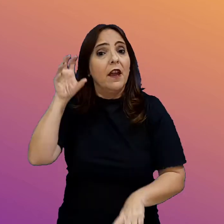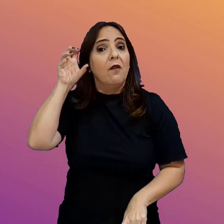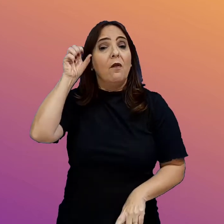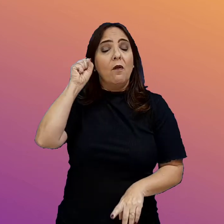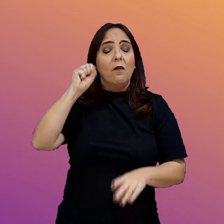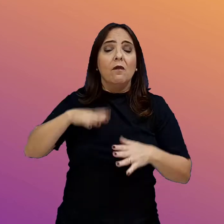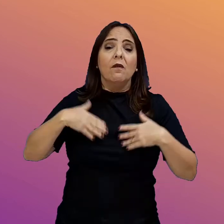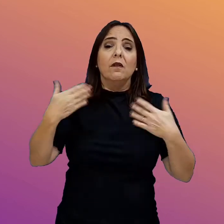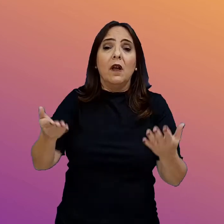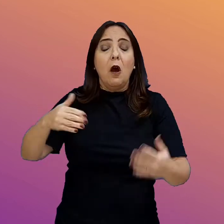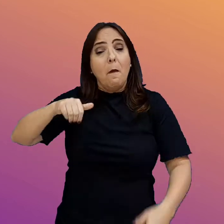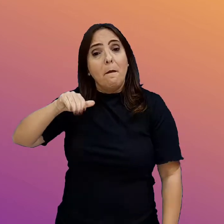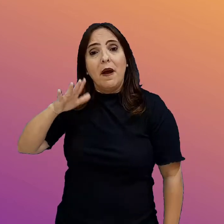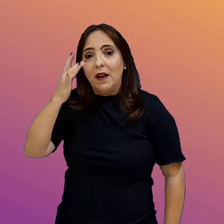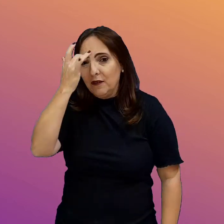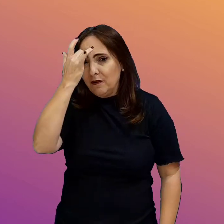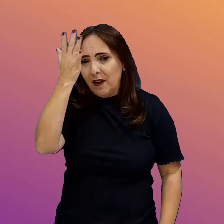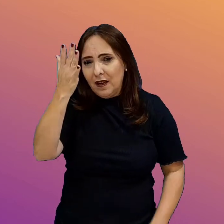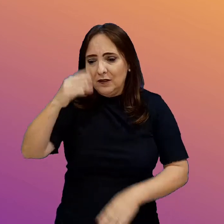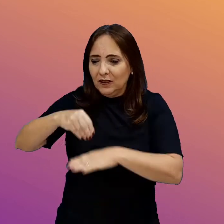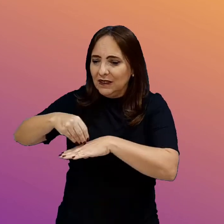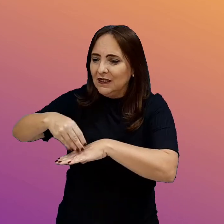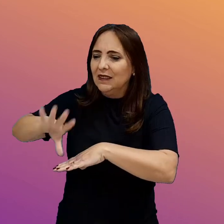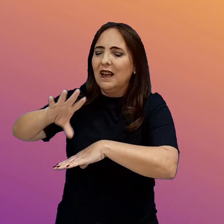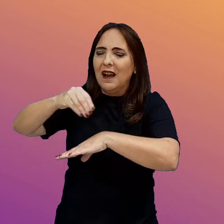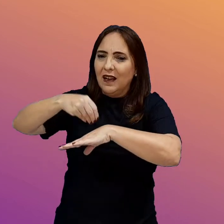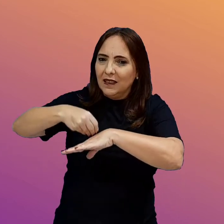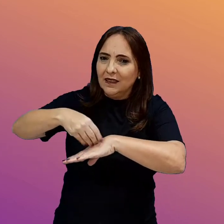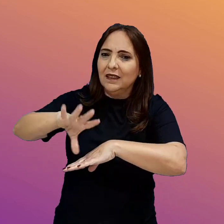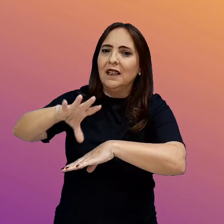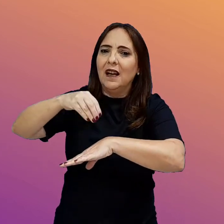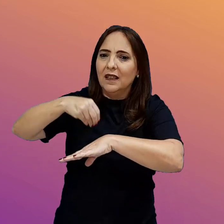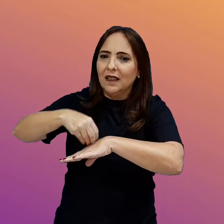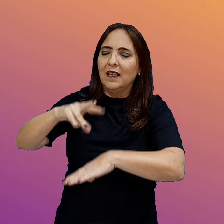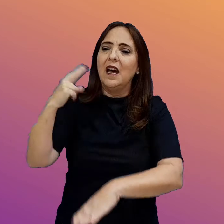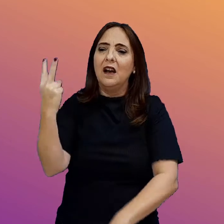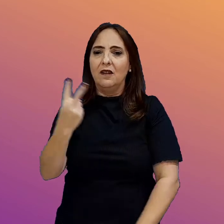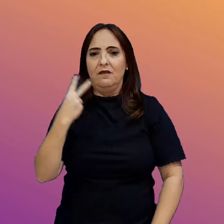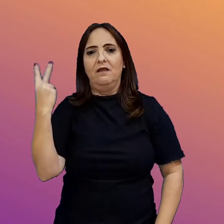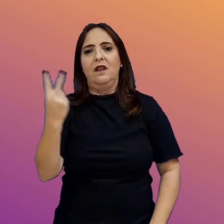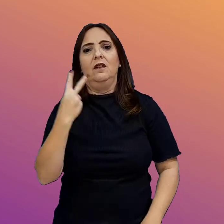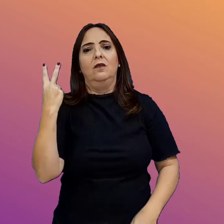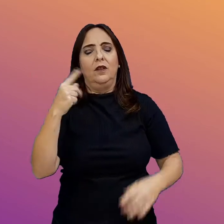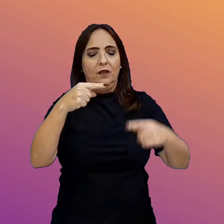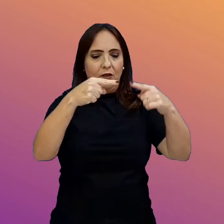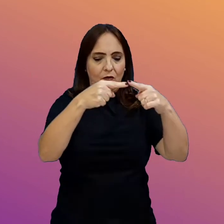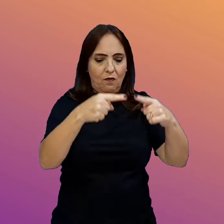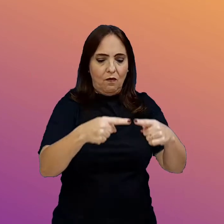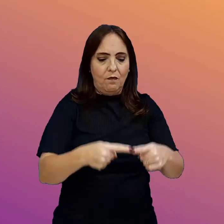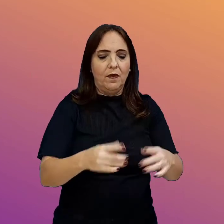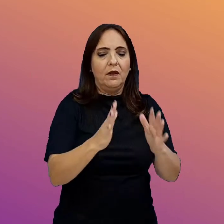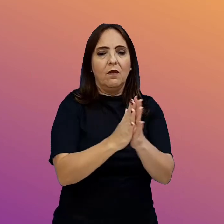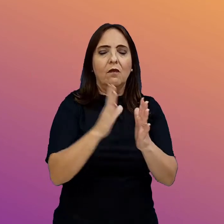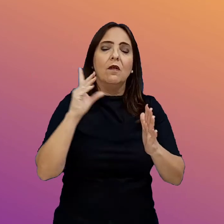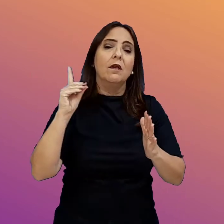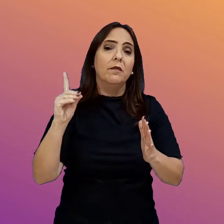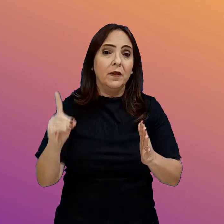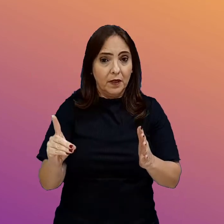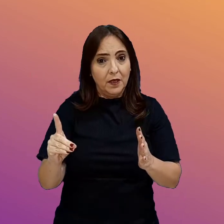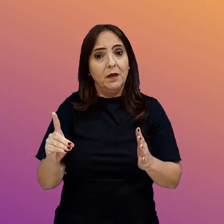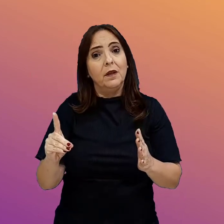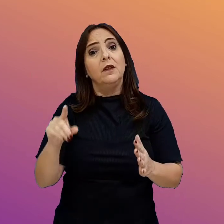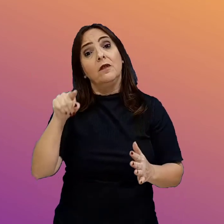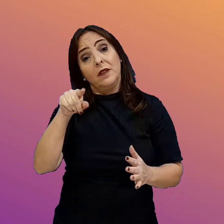mais fácil de você ali ensinar valores, valores bíblicos, valores morais, de você falar da